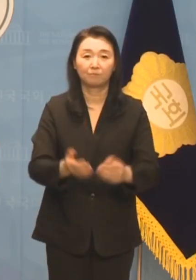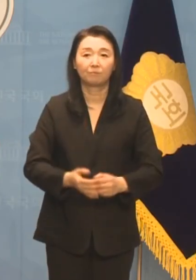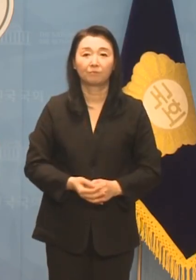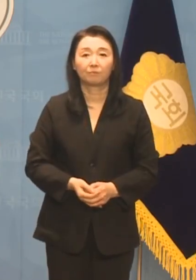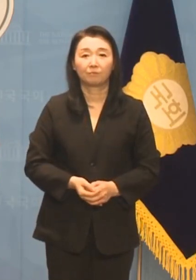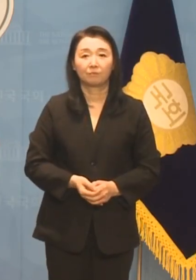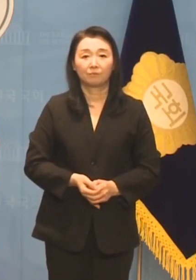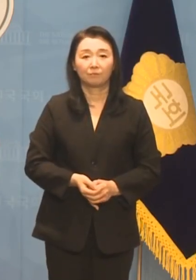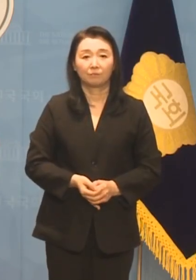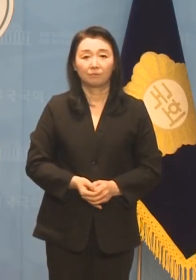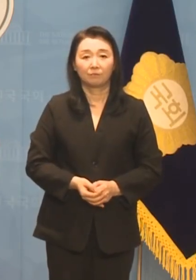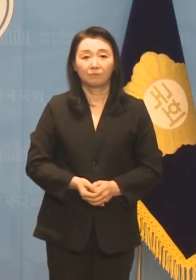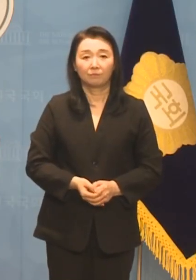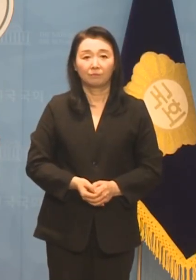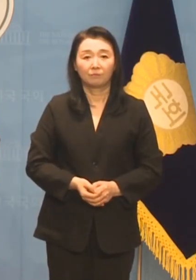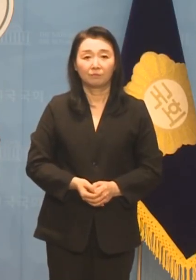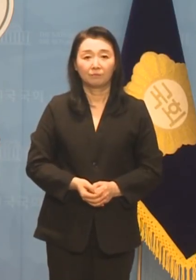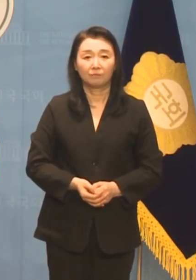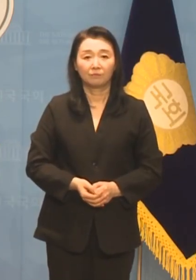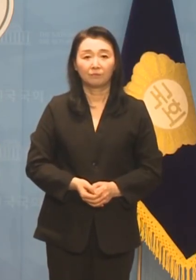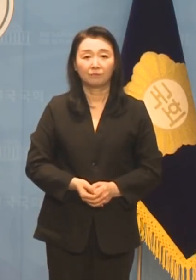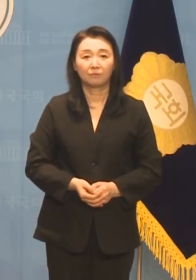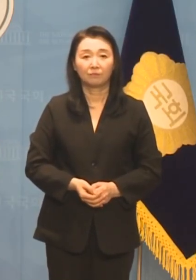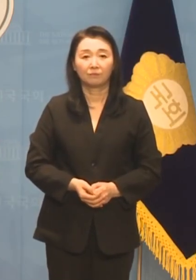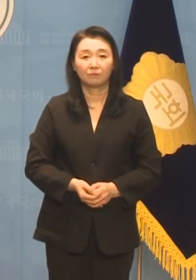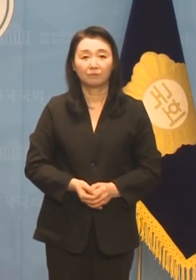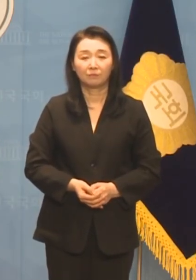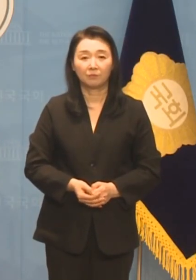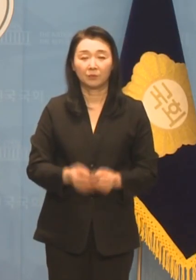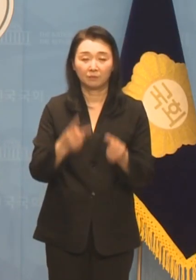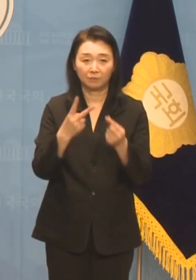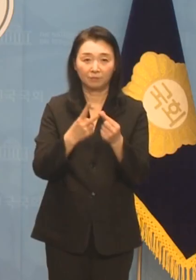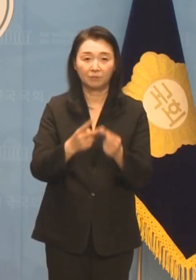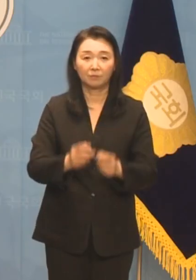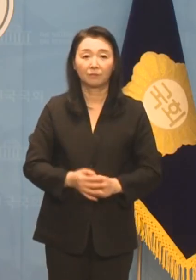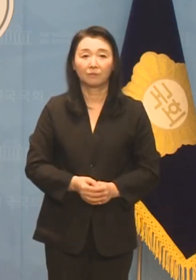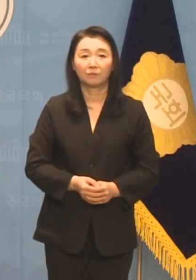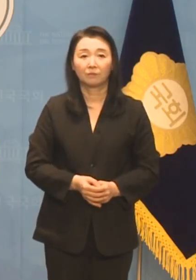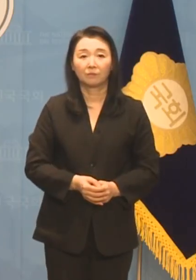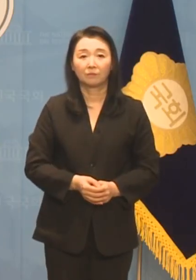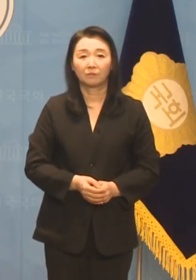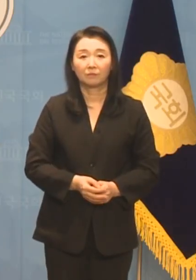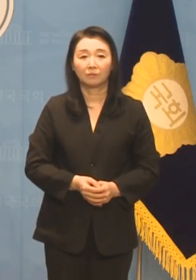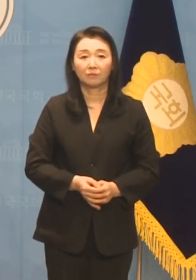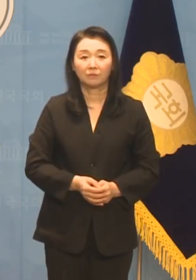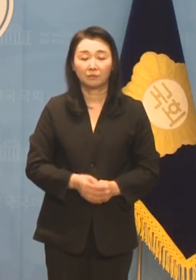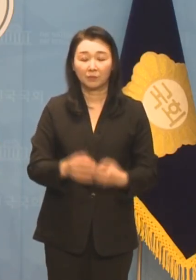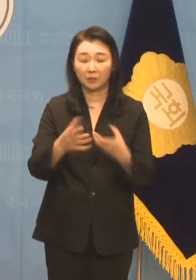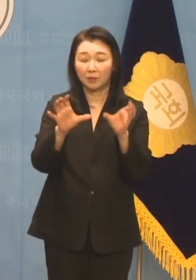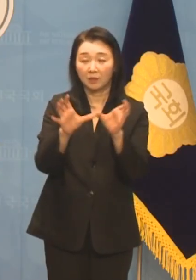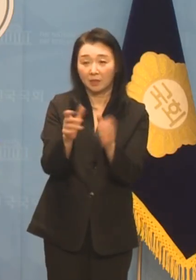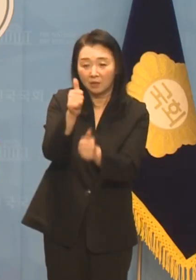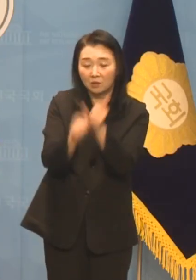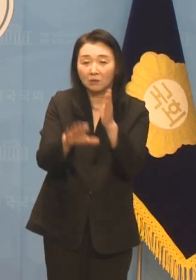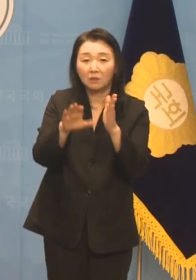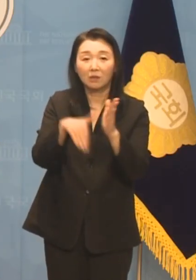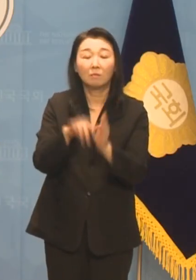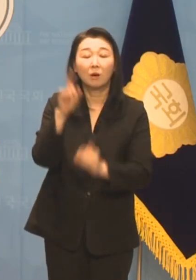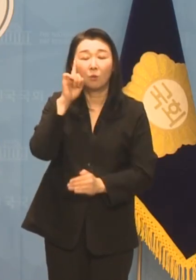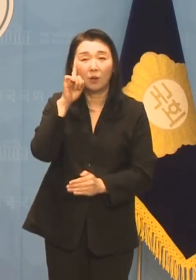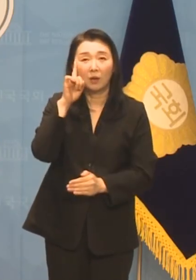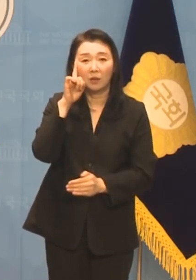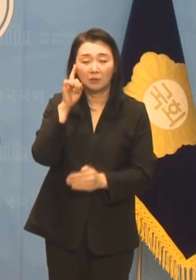엄중히 못 박아 두겠습니다. 두 번째입니다. 당내 경선에만 최소